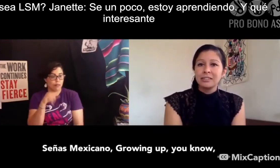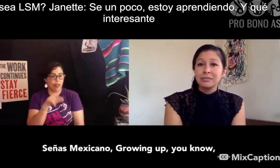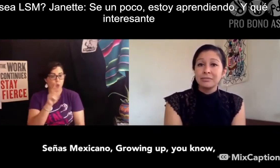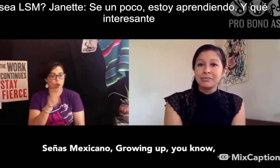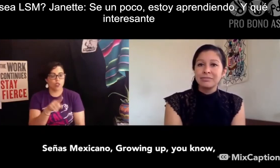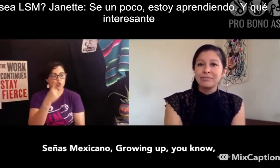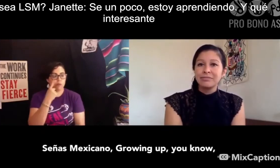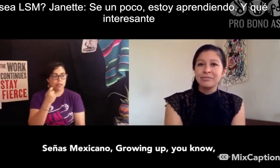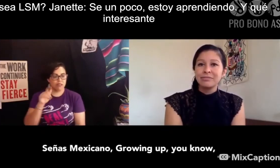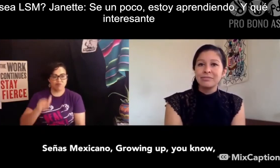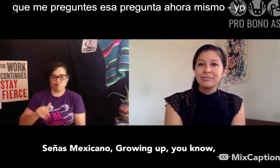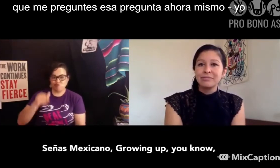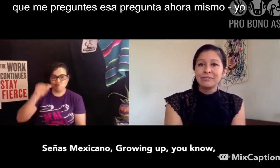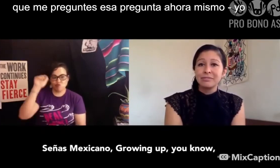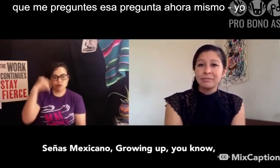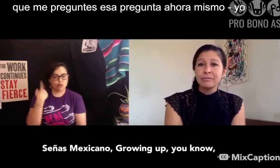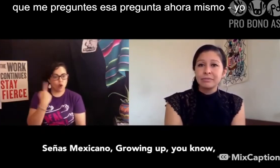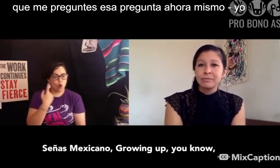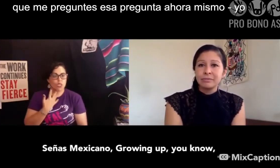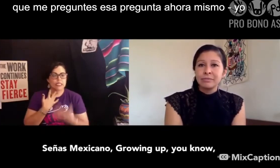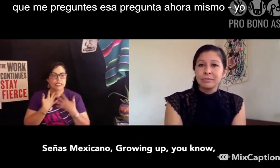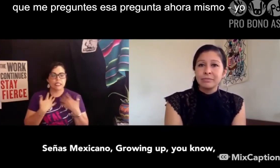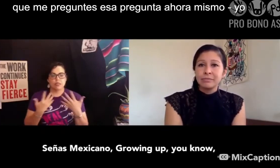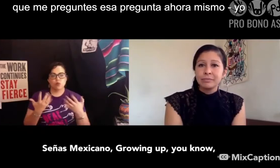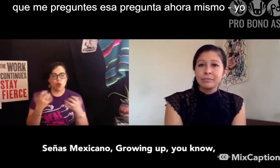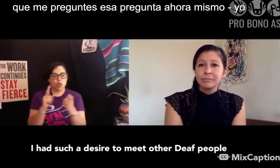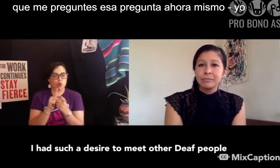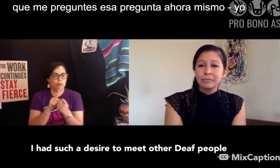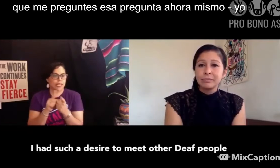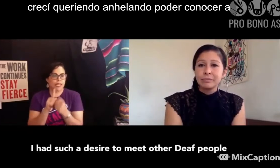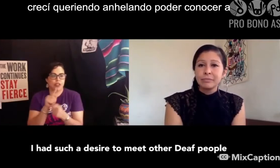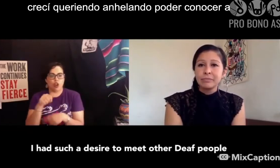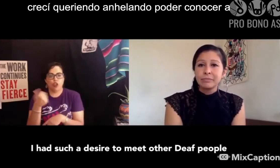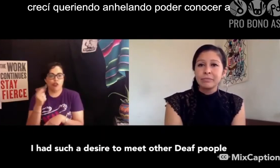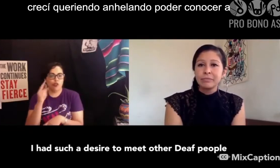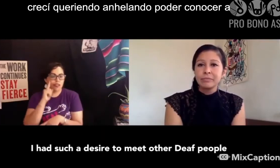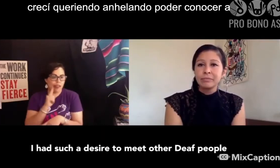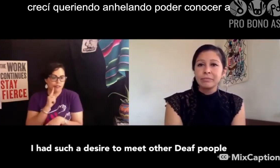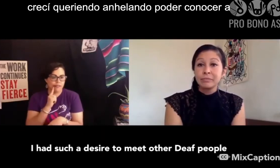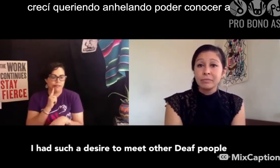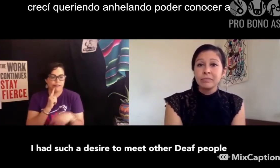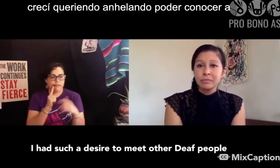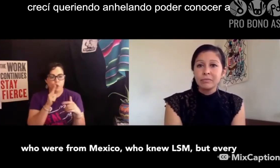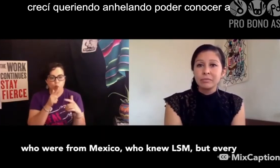estoy aprendiendo. Y qué interesante que me preguntes esa pregunta ahora mismo. Yo crecí